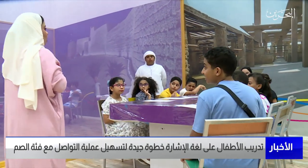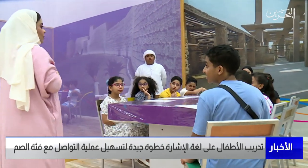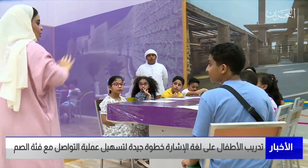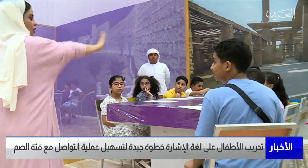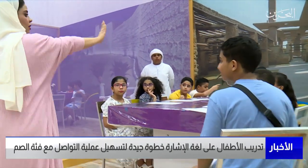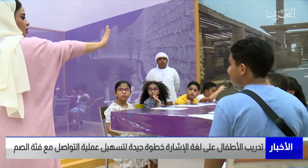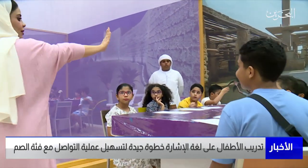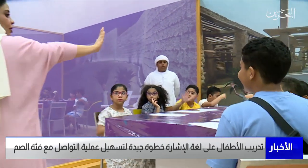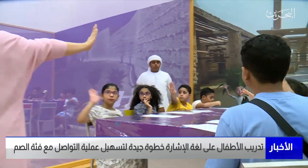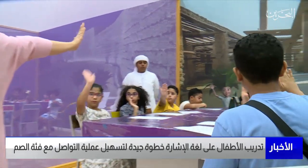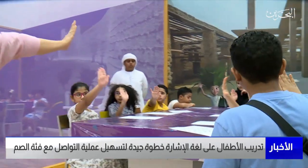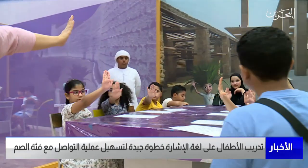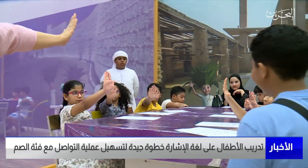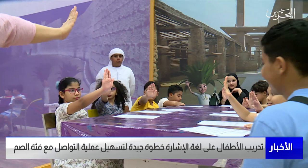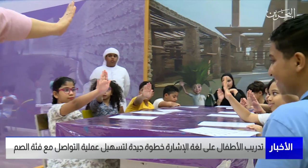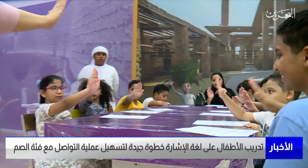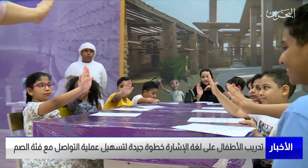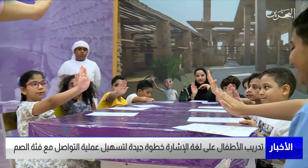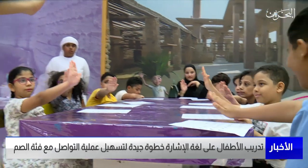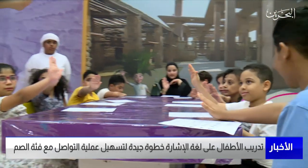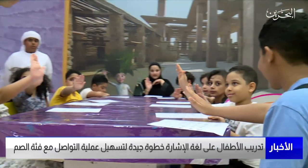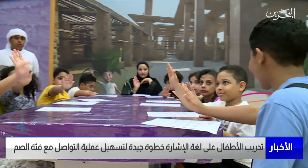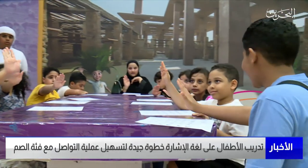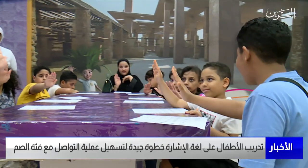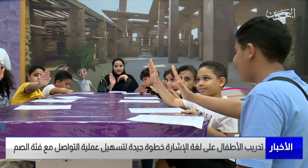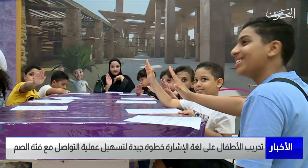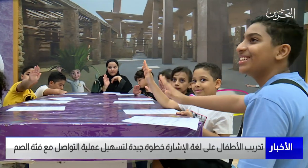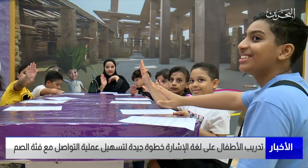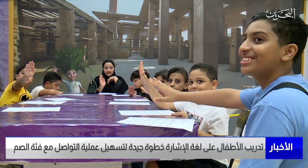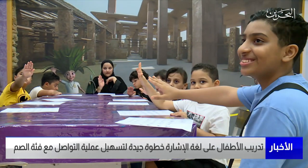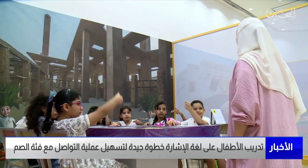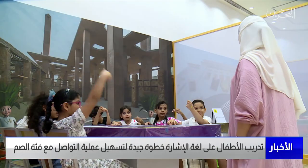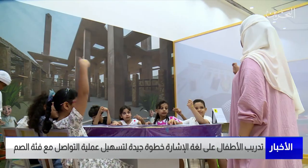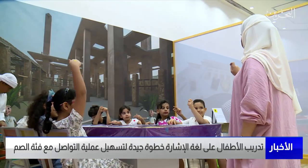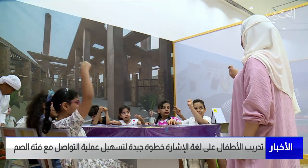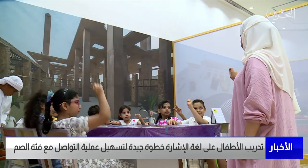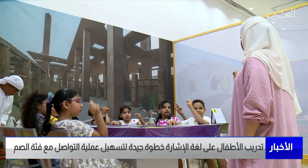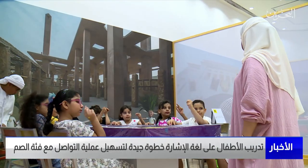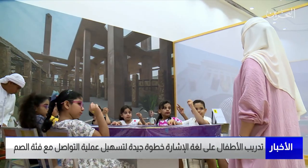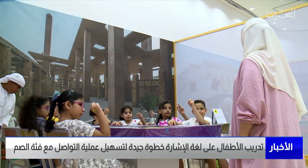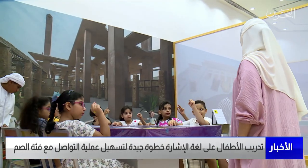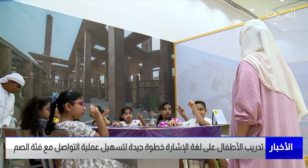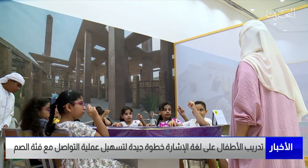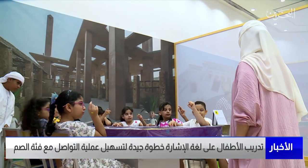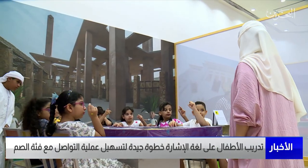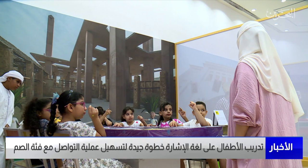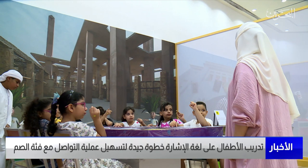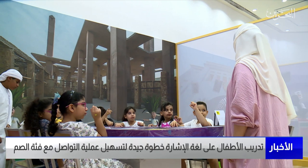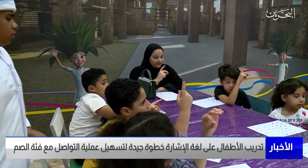تطبيقه بحرفية عالية ليكون اكتسابها بوابة العبور لعالم الصم والتعامل معهم